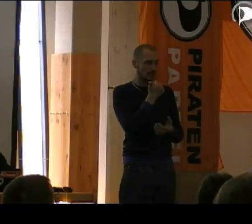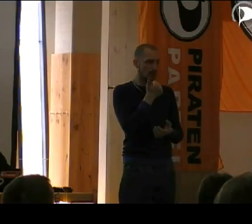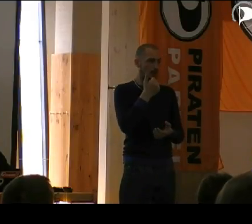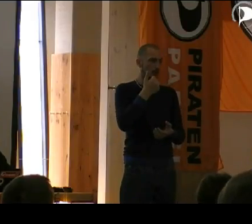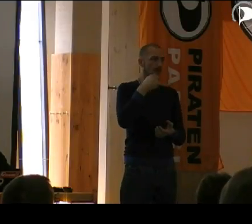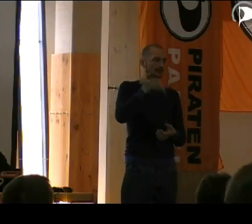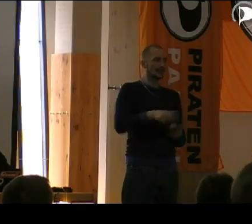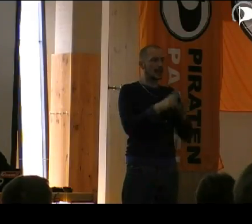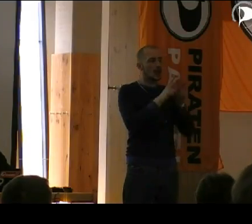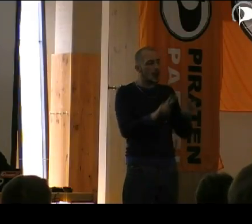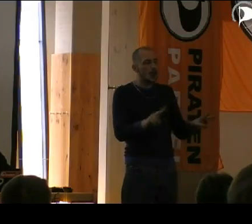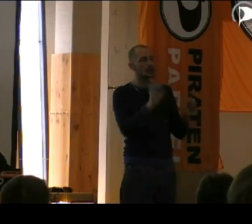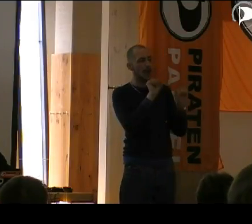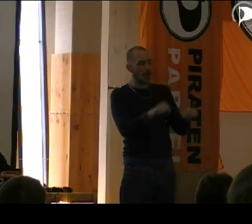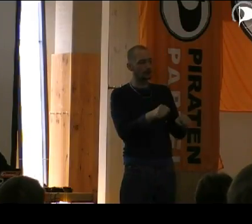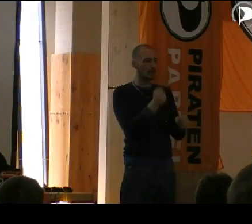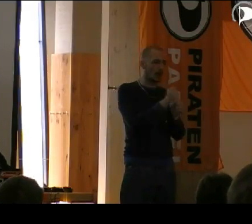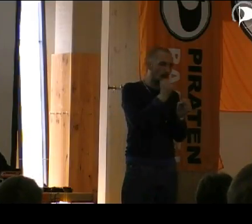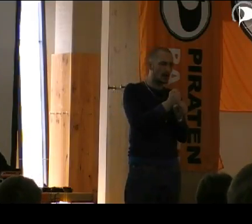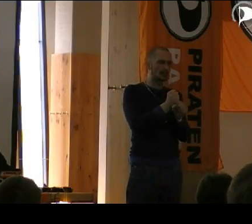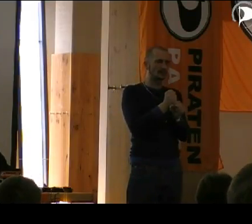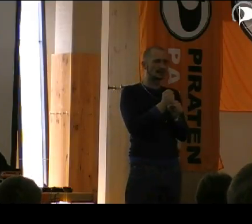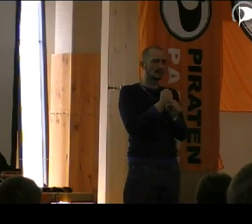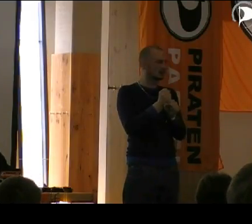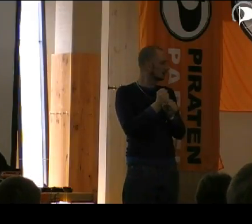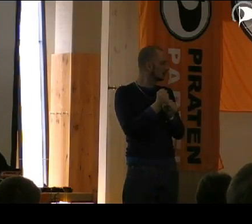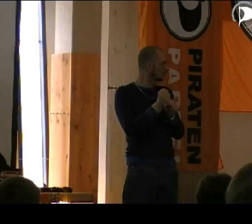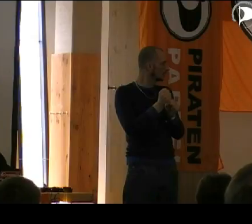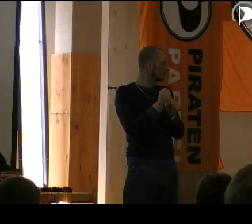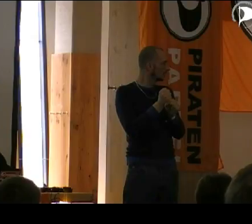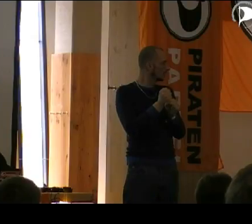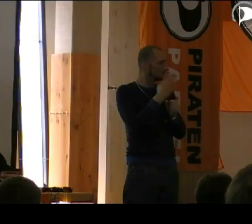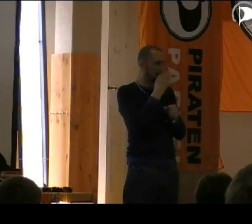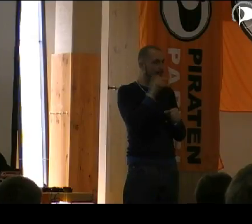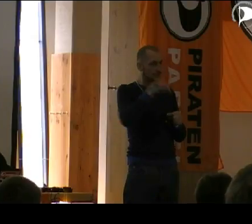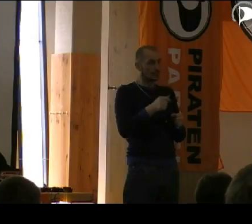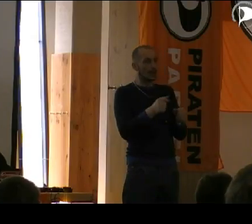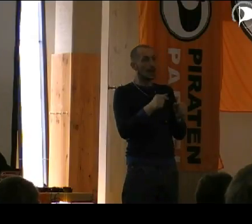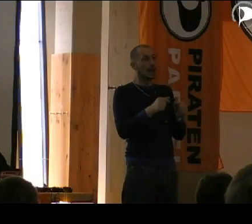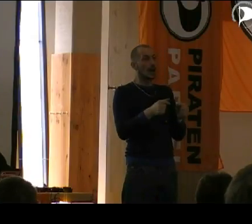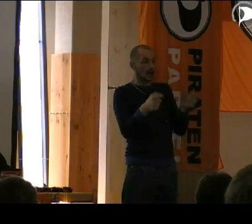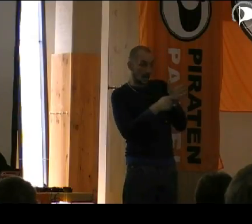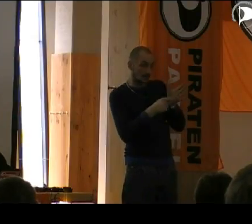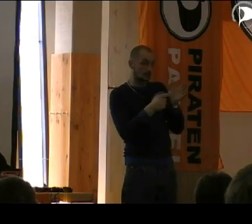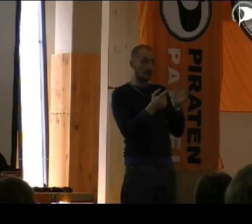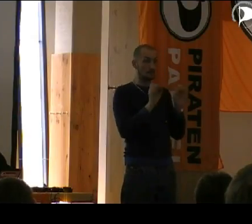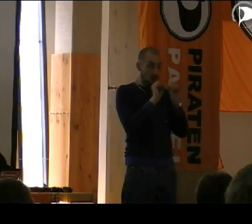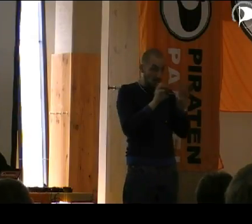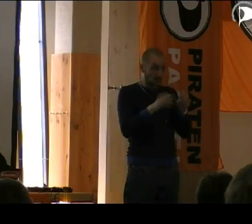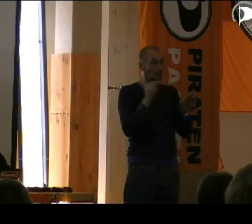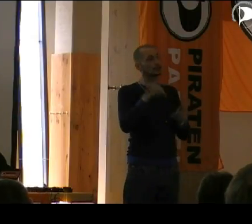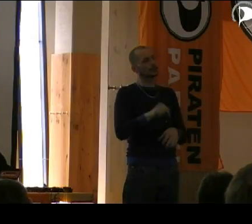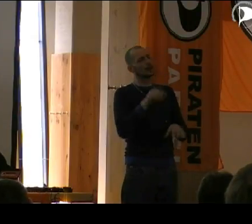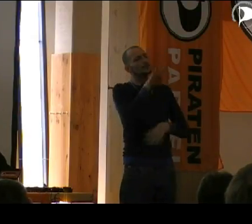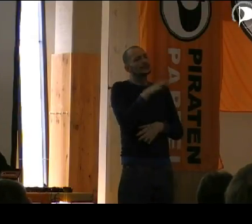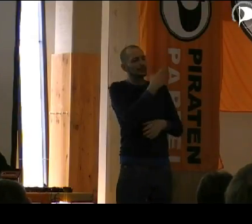irland werden tätigkeit in den bereichen kursen schwarz in space co also in der anderen kassen liegt bei 16 eur merken ziemlich das war toll